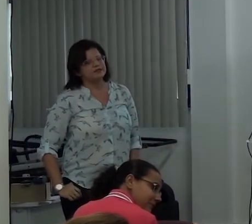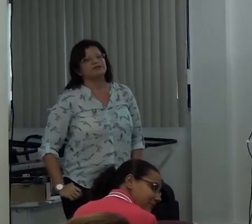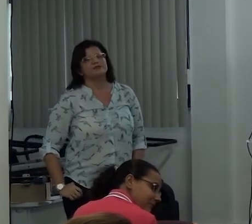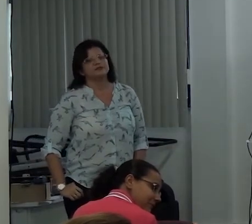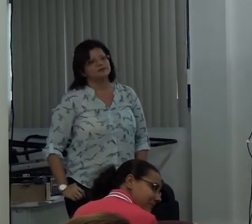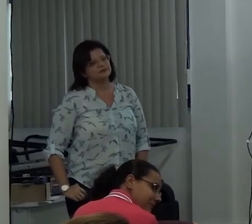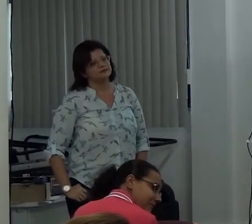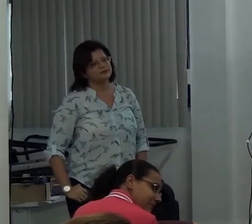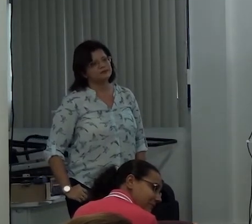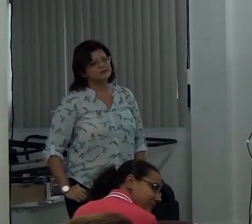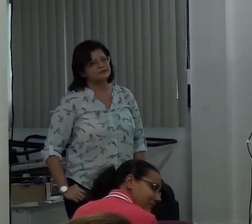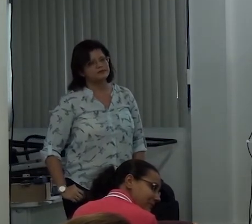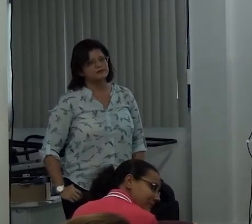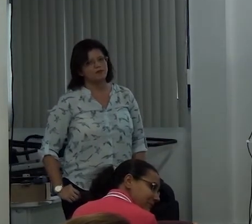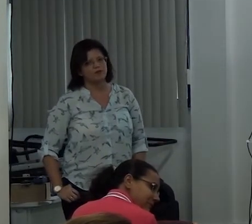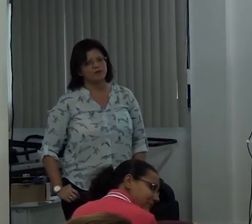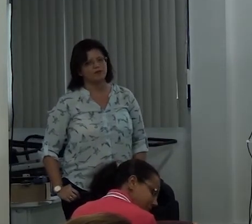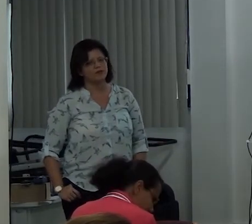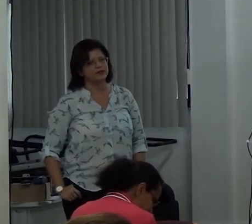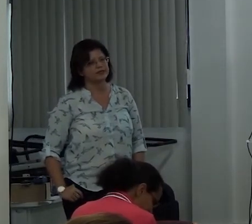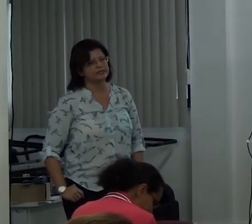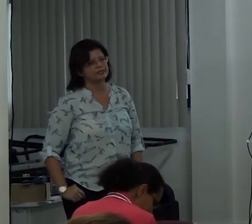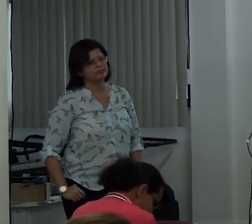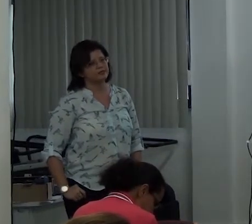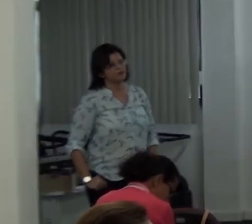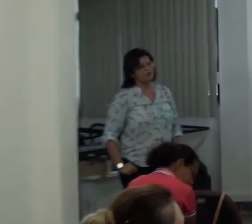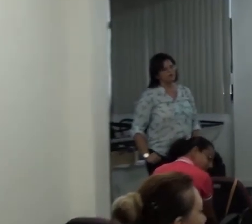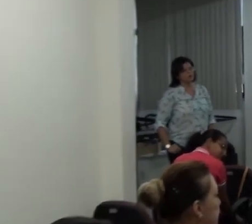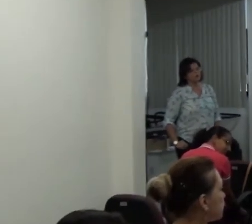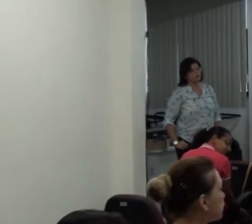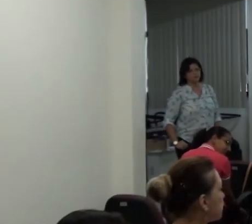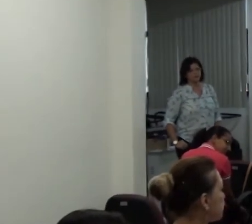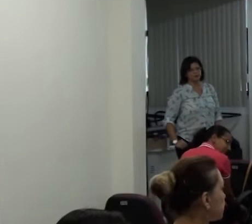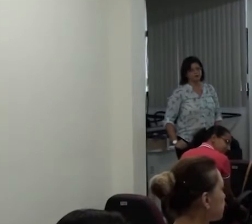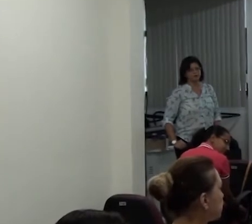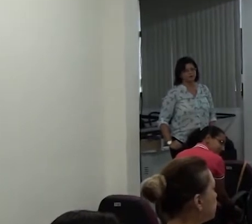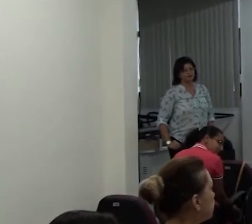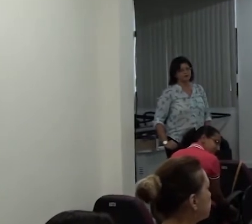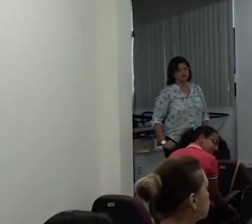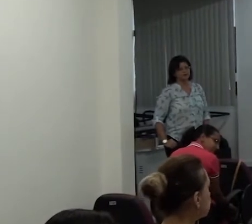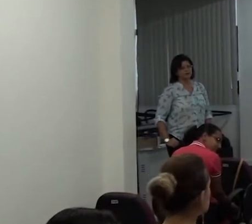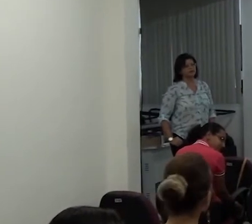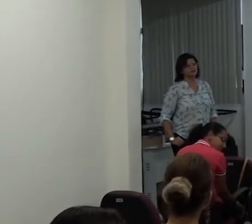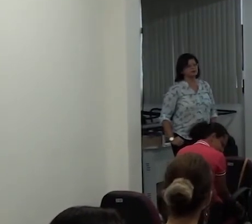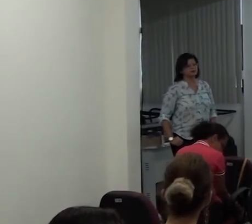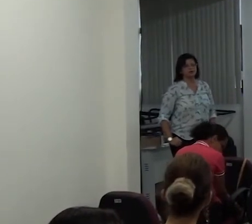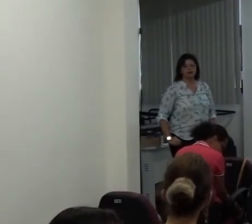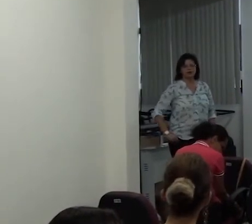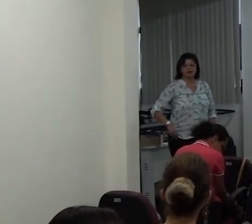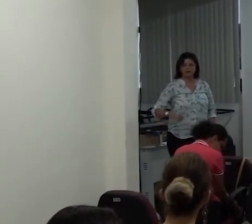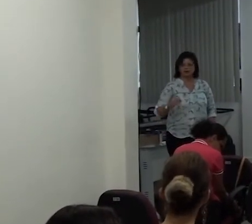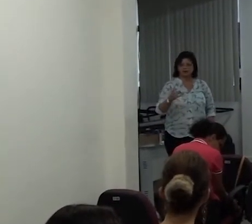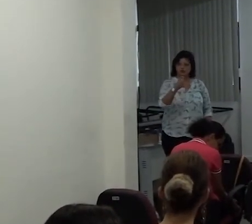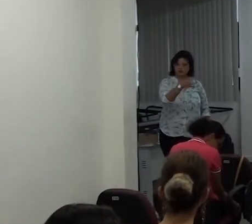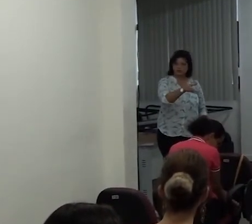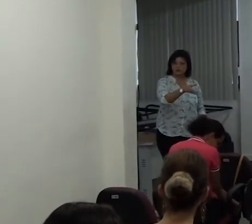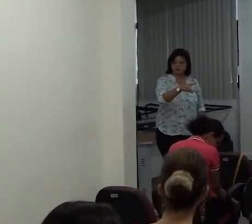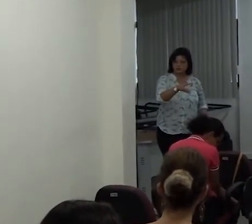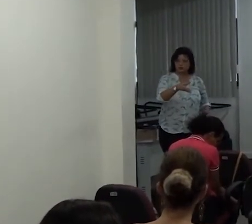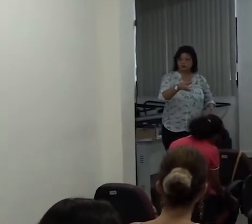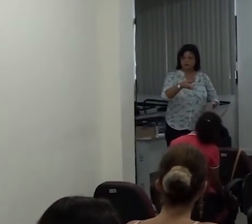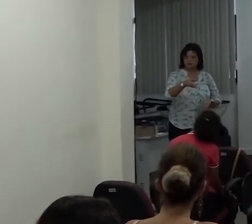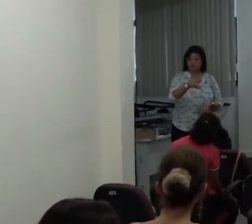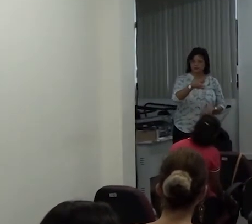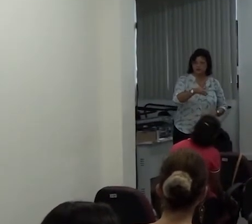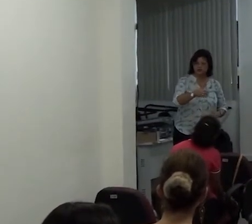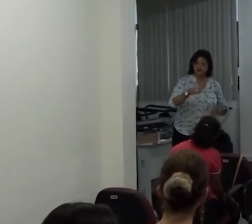A gente teve dois bolsistas de iniciação científica que foram aprovados pelo juiz de tal de Minas. Isso, então, aí até os nossos